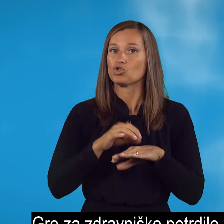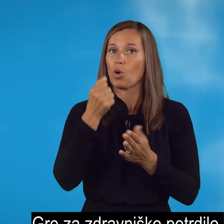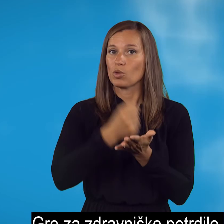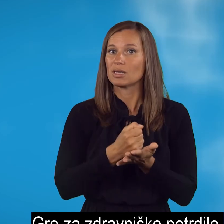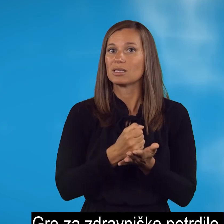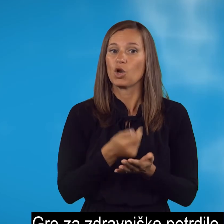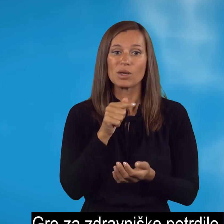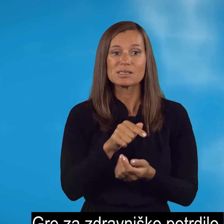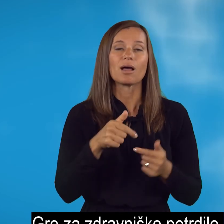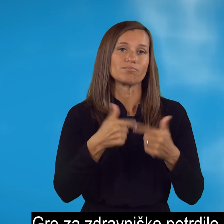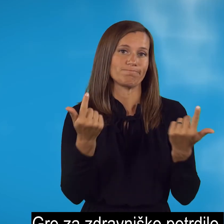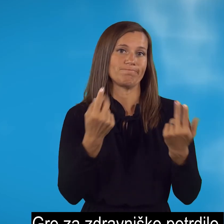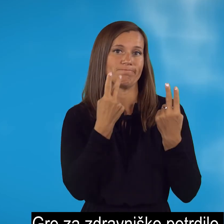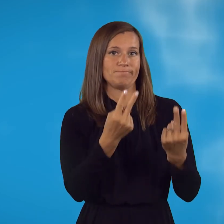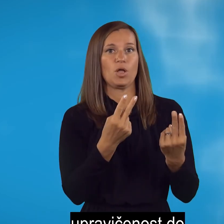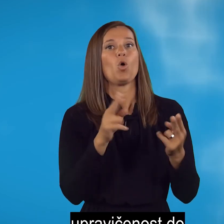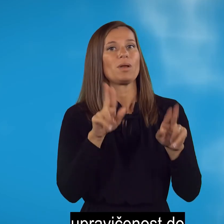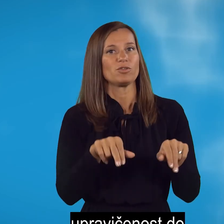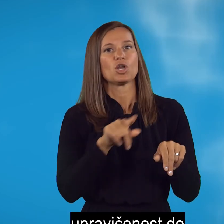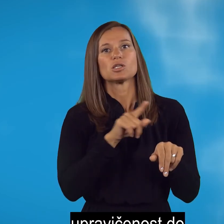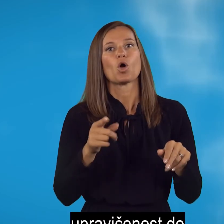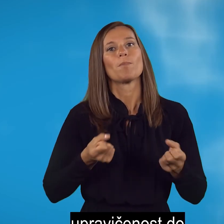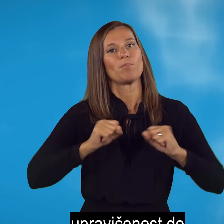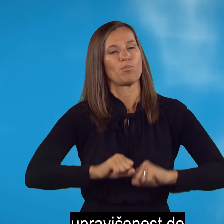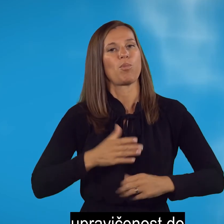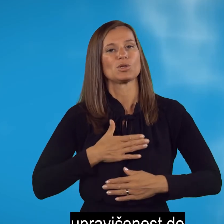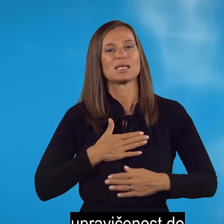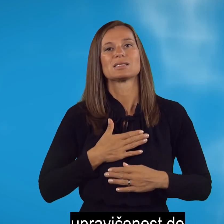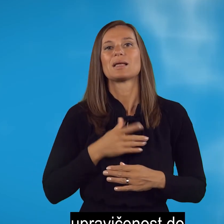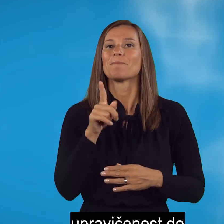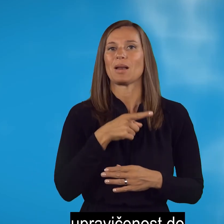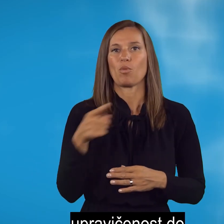potrdilo, iz katerega je razvidna upravičenost do posesti prepovedane droge.